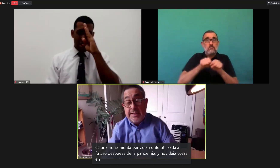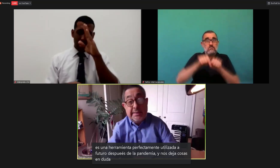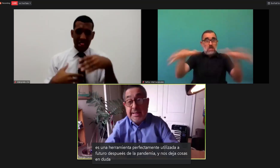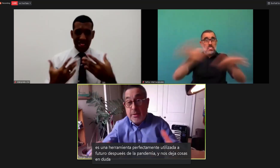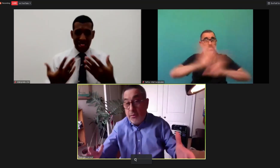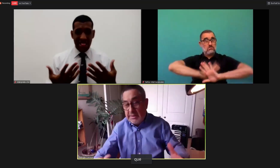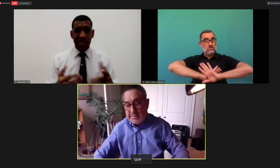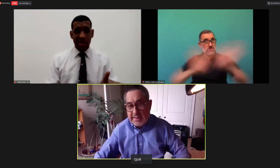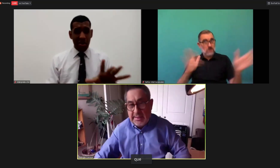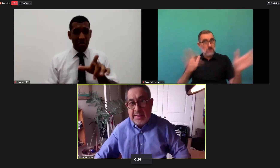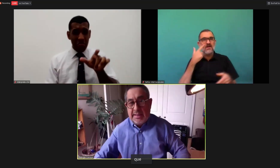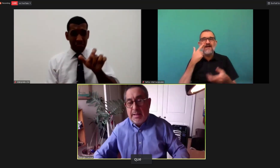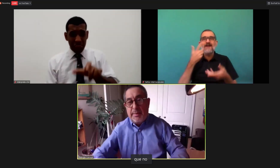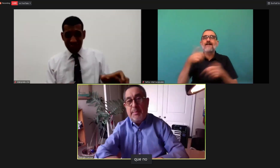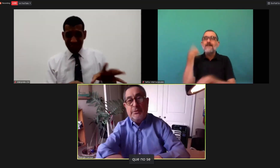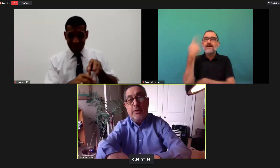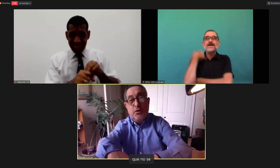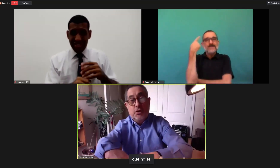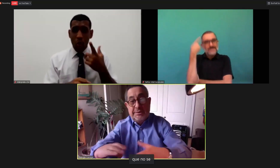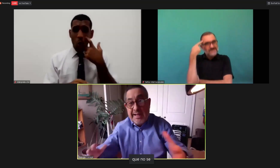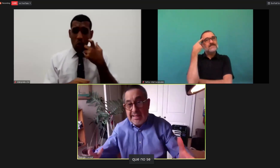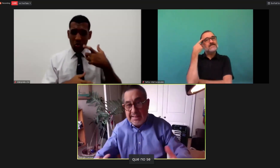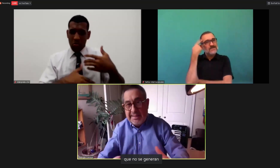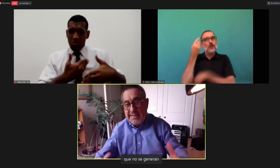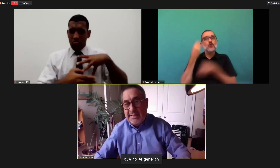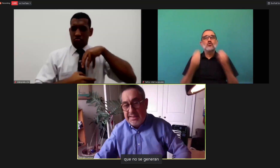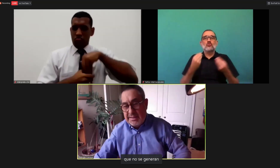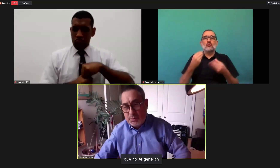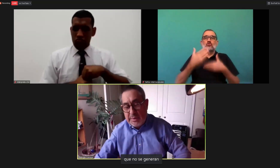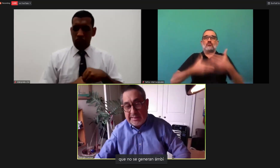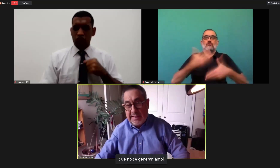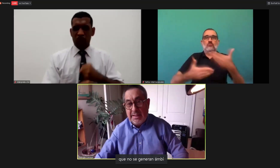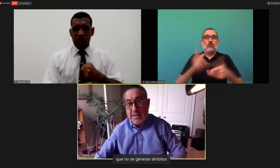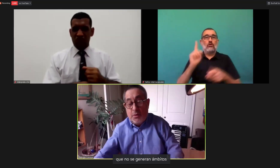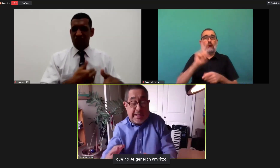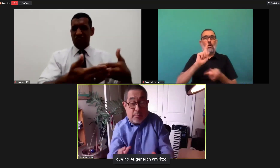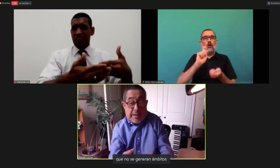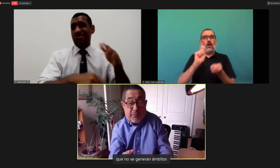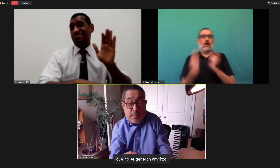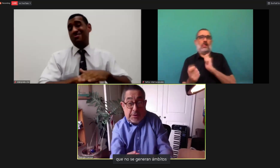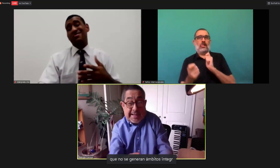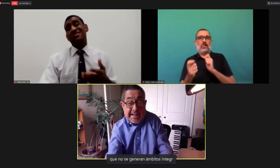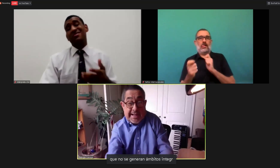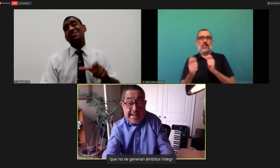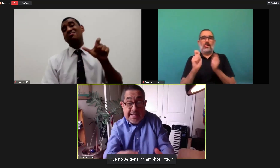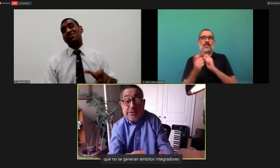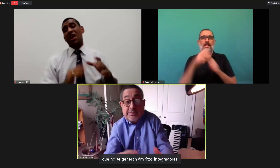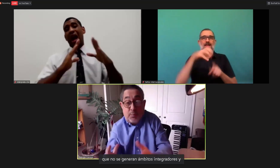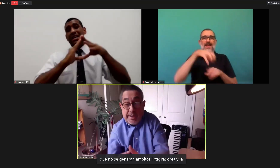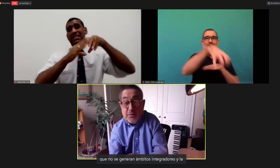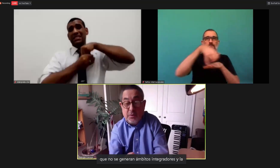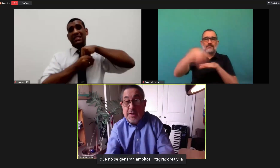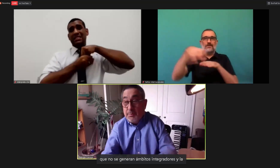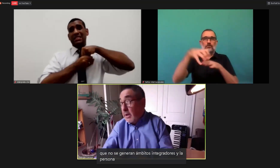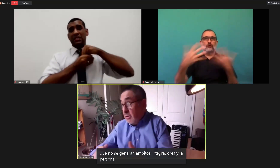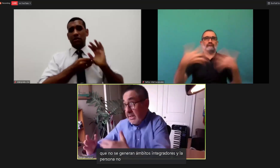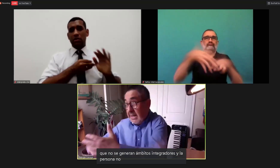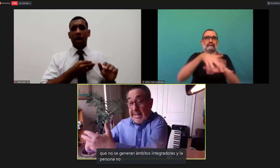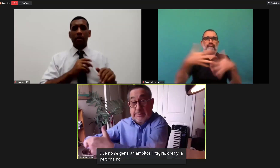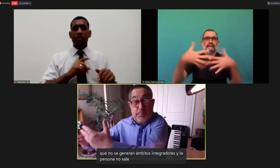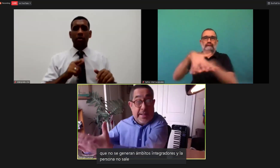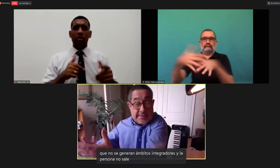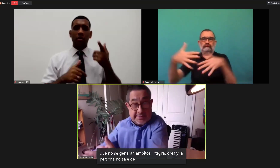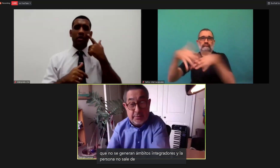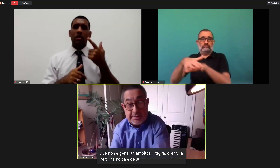ámbitos integradores. La persona no sale de su casa, lo que de alguna forma uno dice que eso es bueno porque no